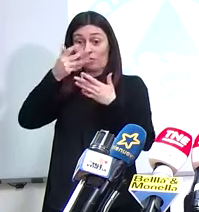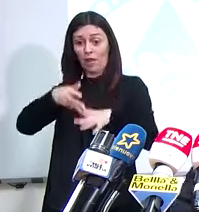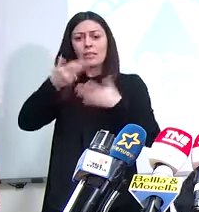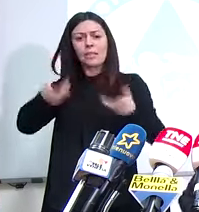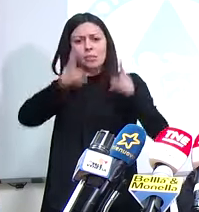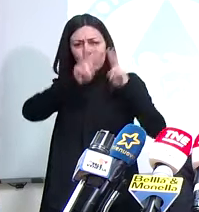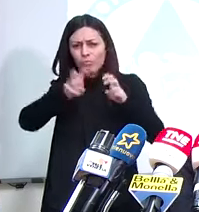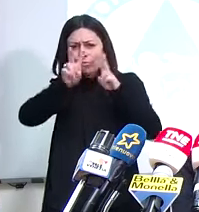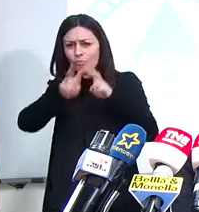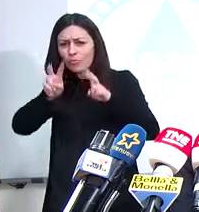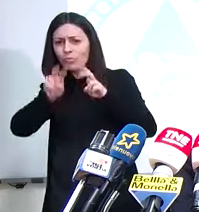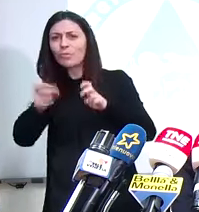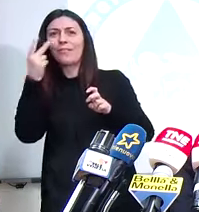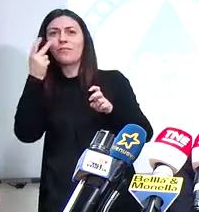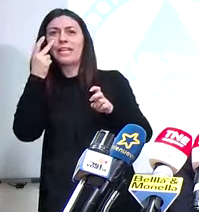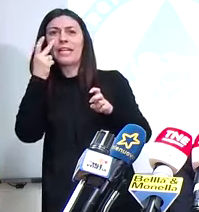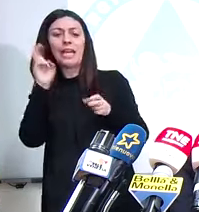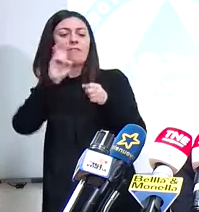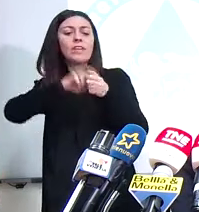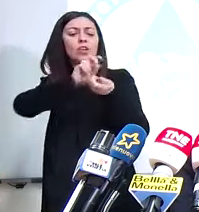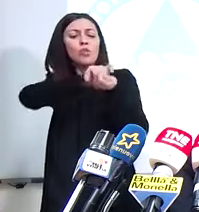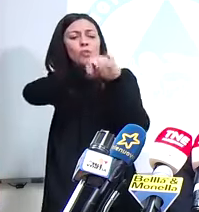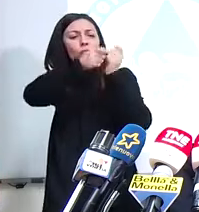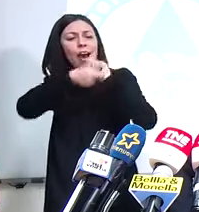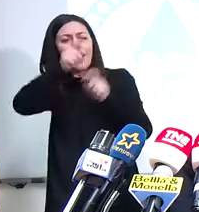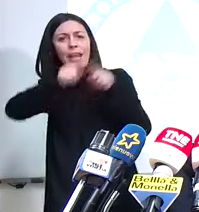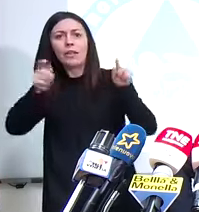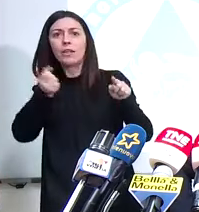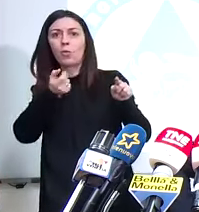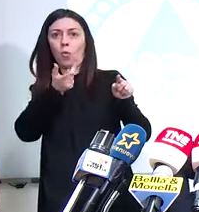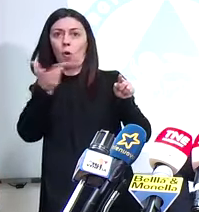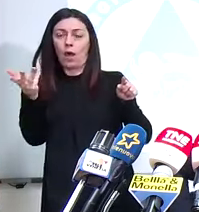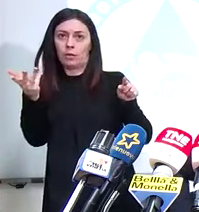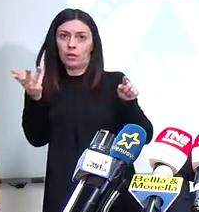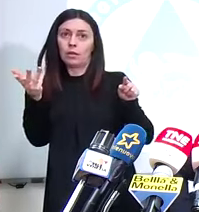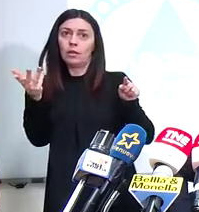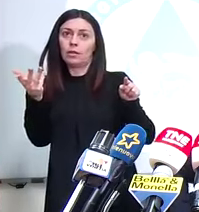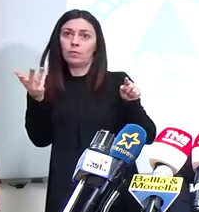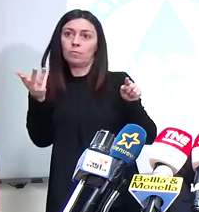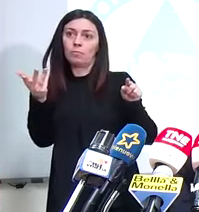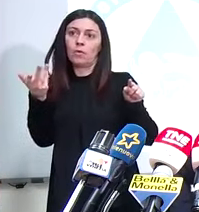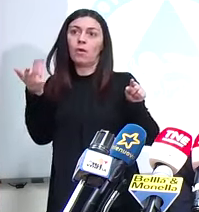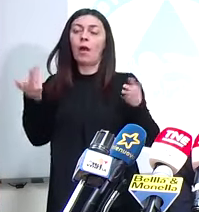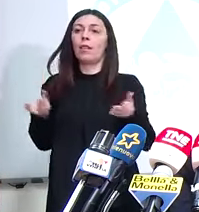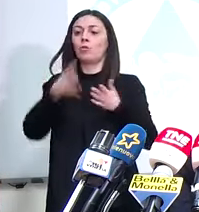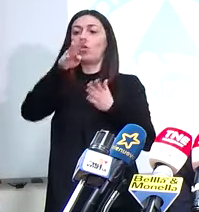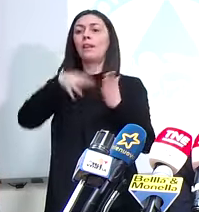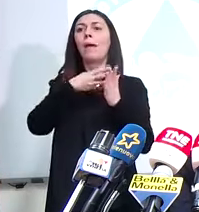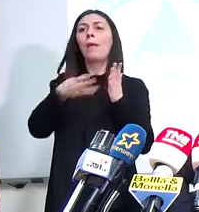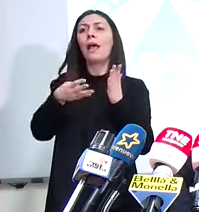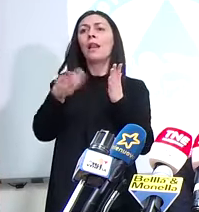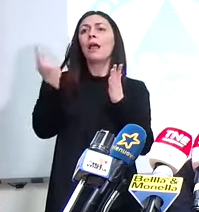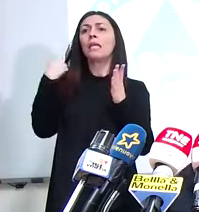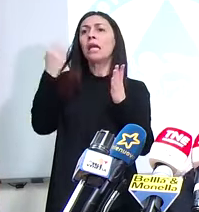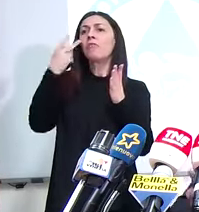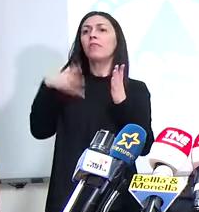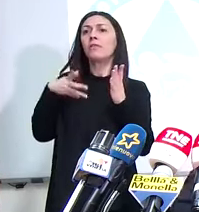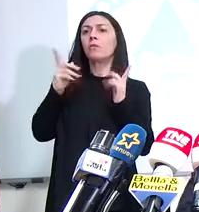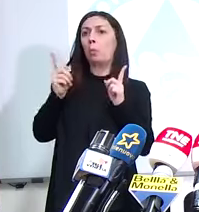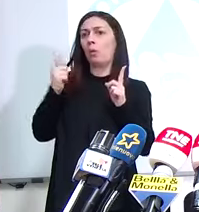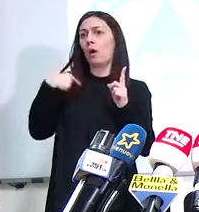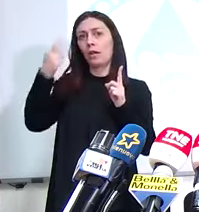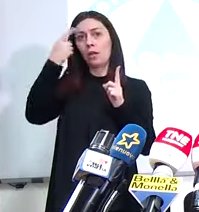recenti per cui da lì capiremo quanto pesano le varianti non so che non solo la tabella quale si riferisce ad agassi che forse non